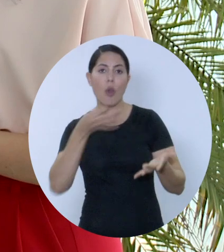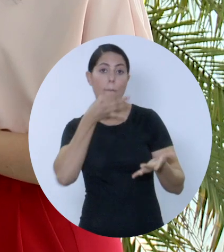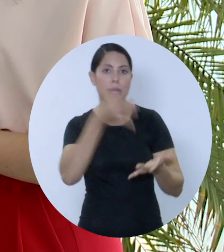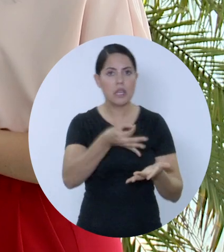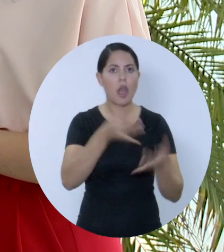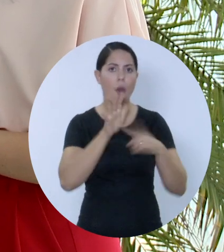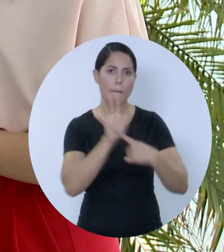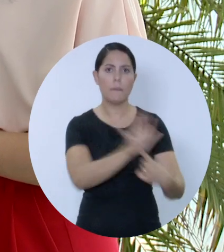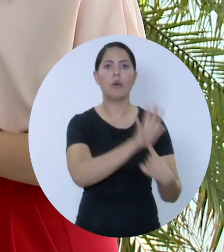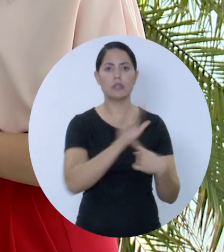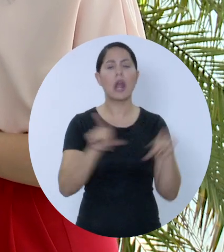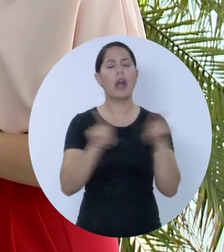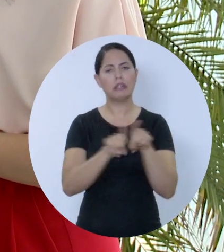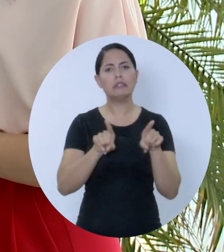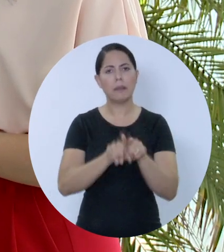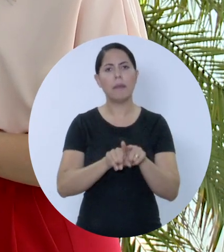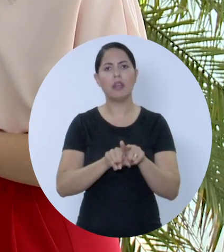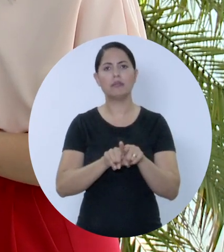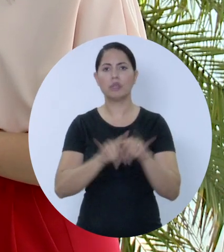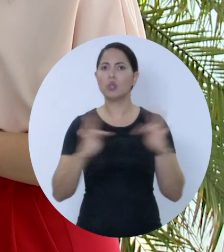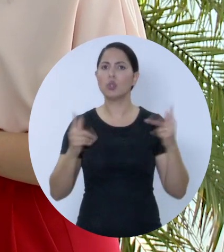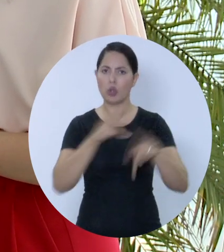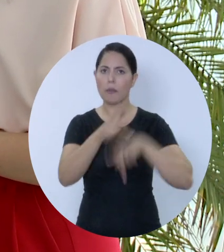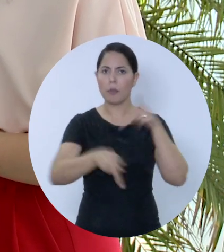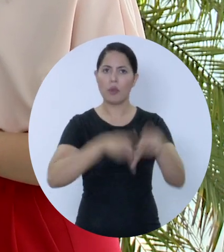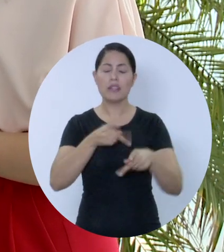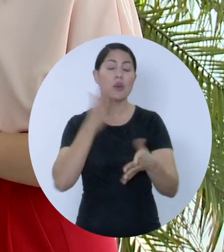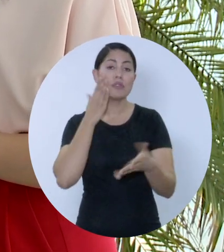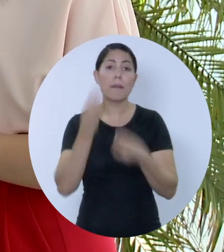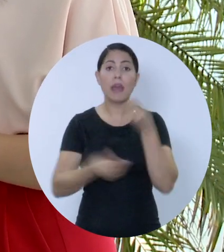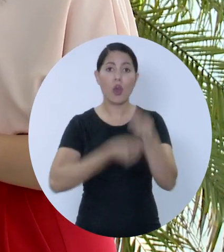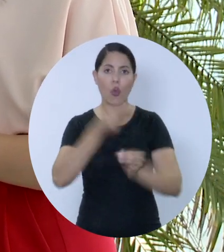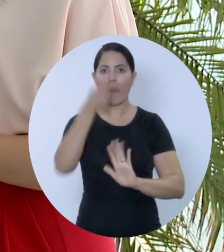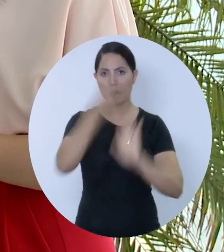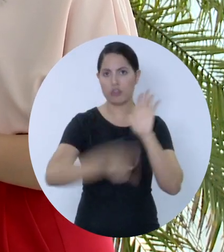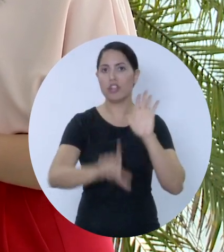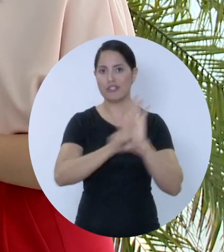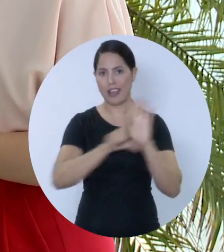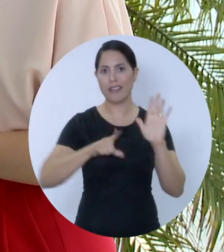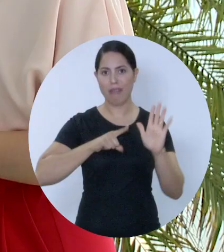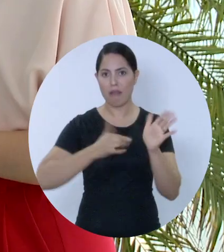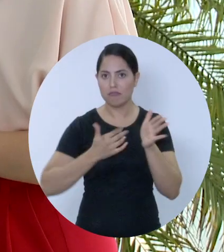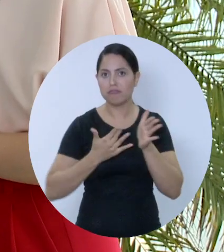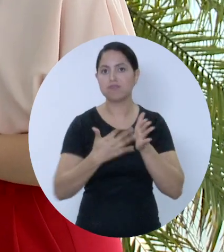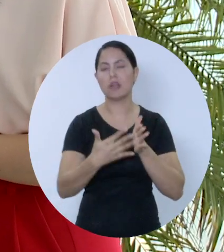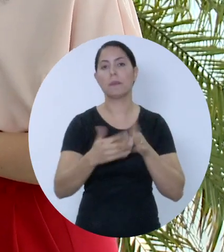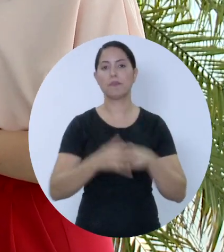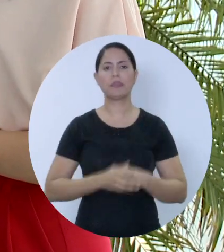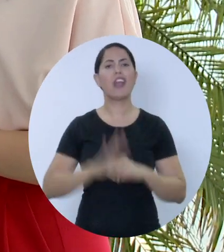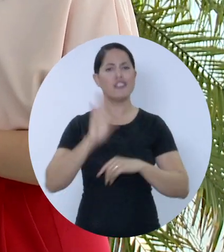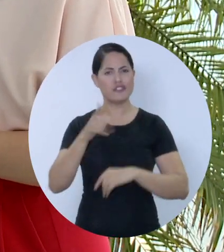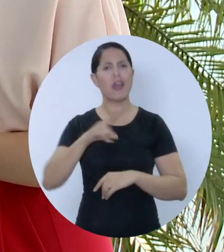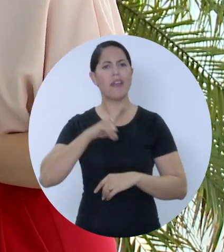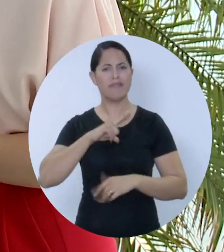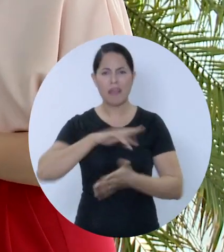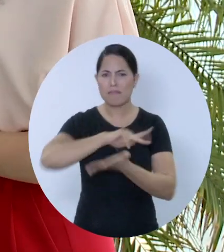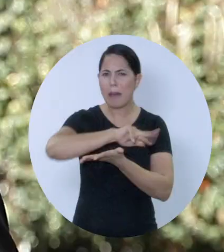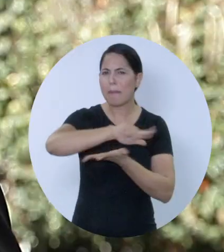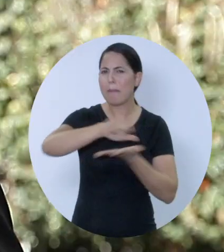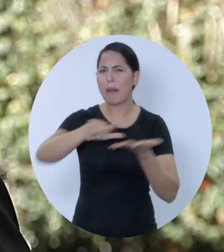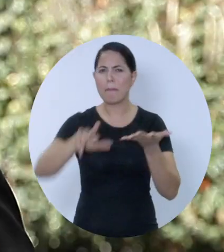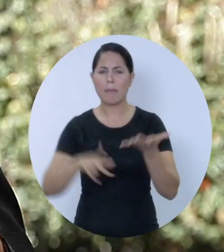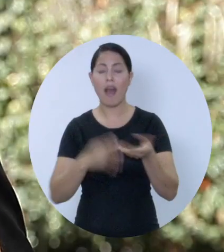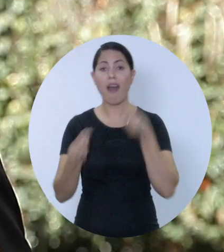a visão da OAB, mas também dessas outras entidades da sociedade civil sobre os projetos de lei em tramitação. Claro, tem muita coisa que